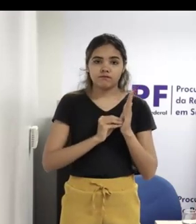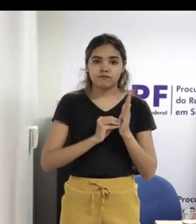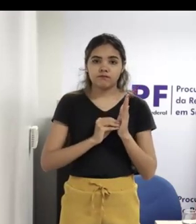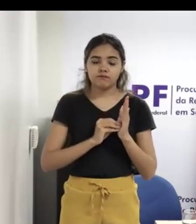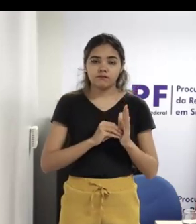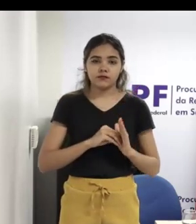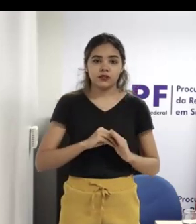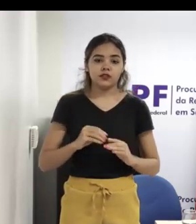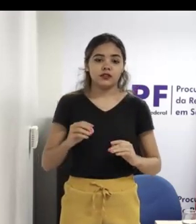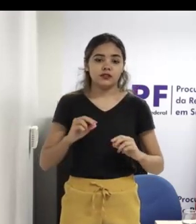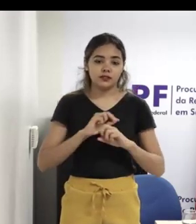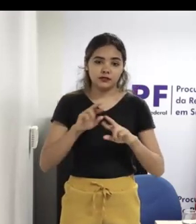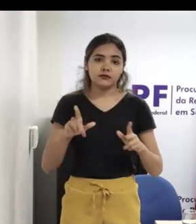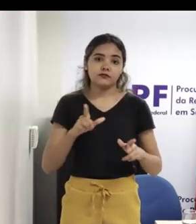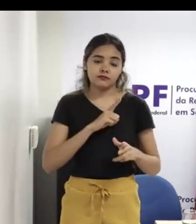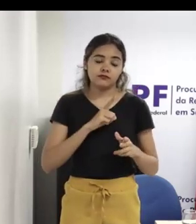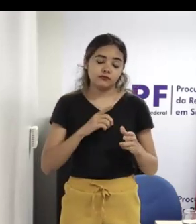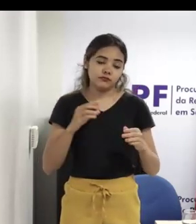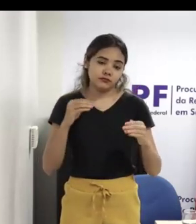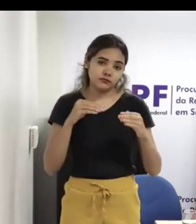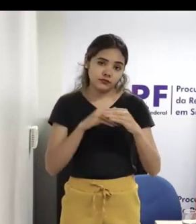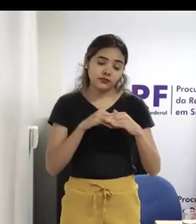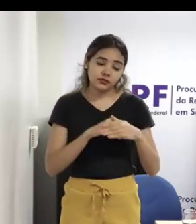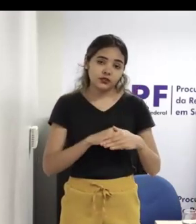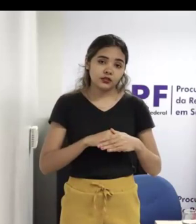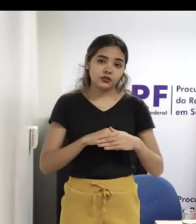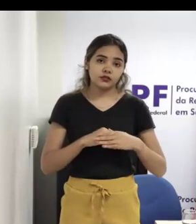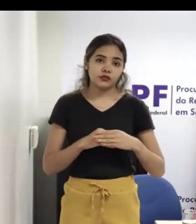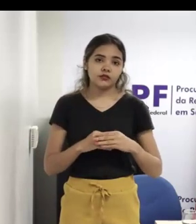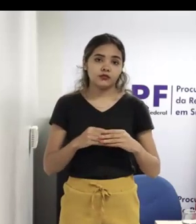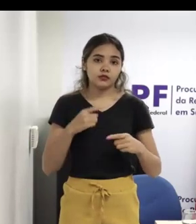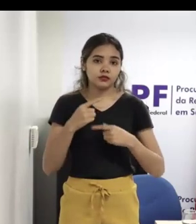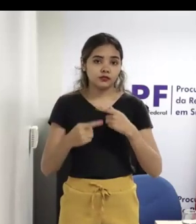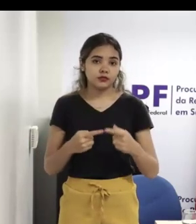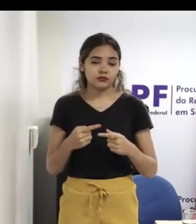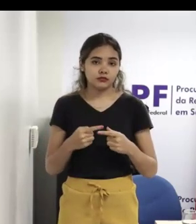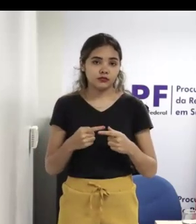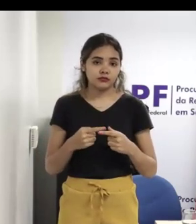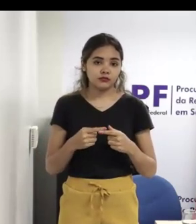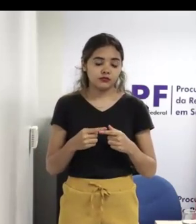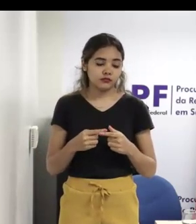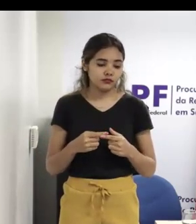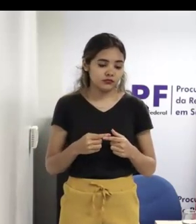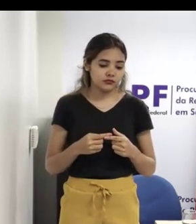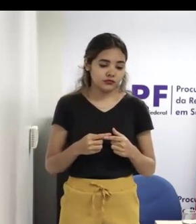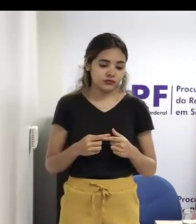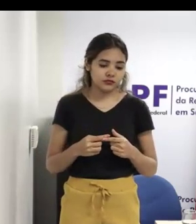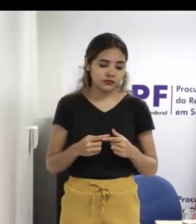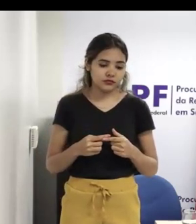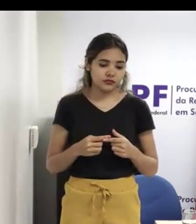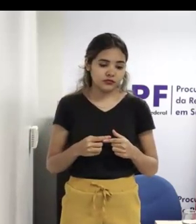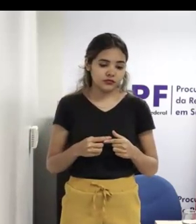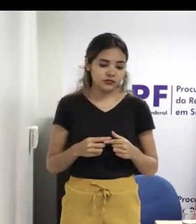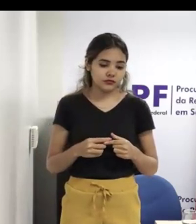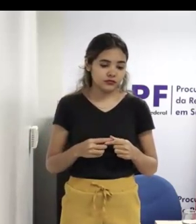quanto melhor vou passar pro Dr clud que é o realmente especialista né eh deixa eu ver se eu